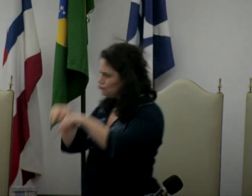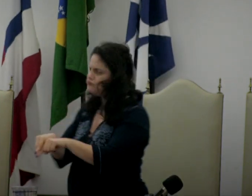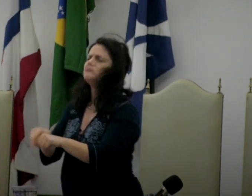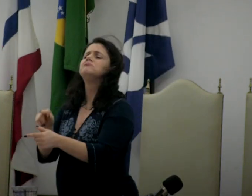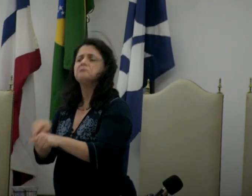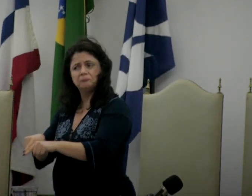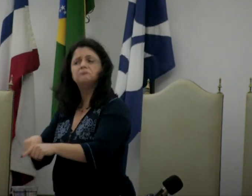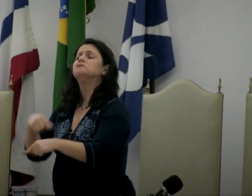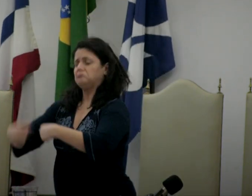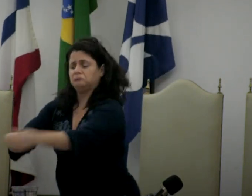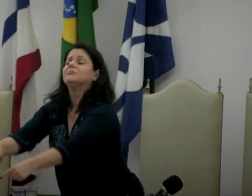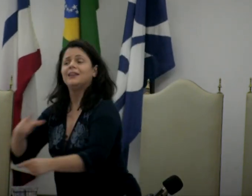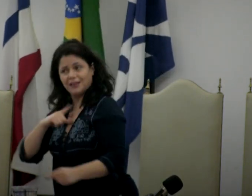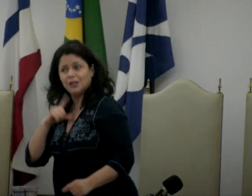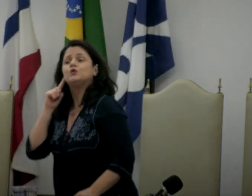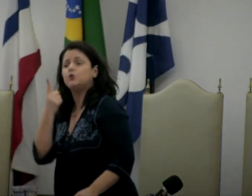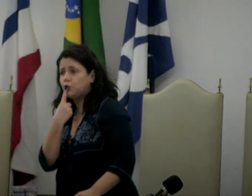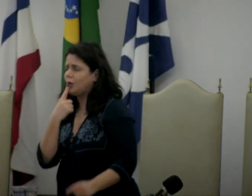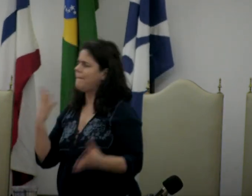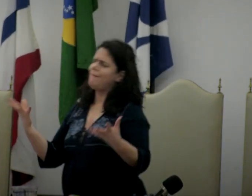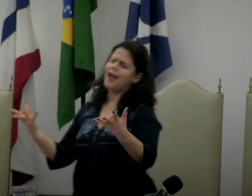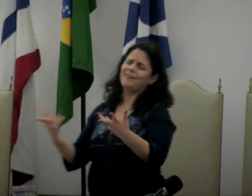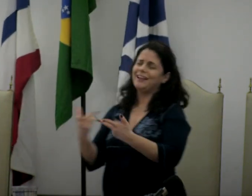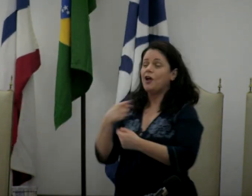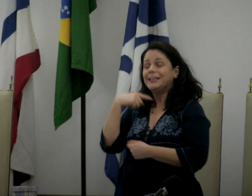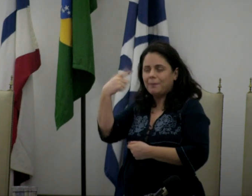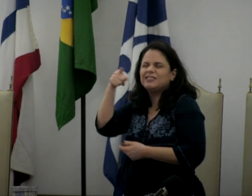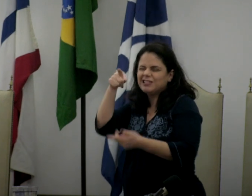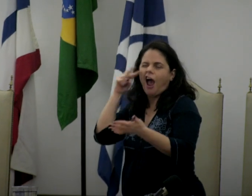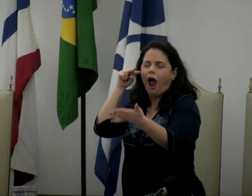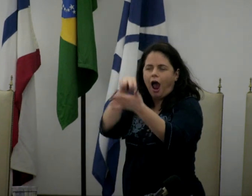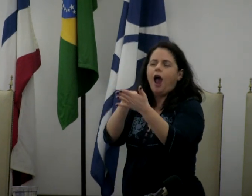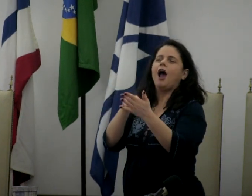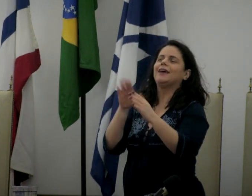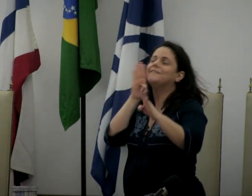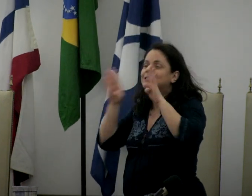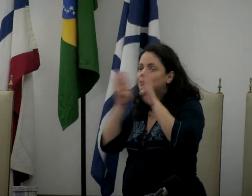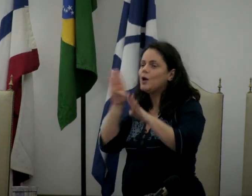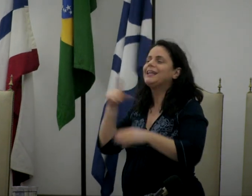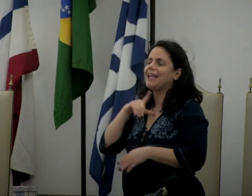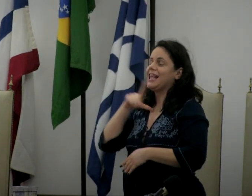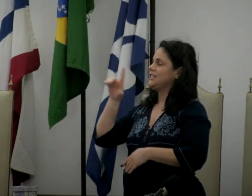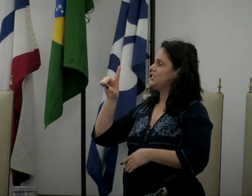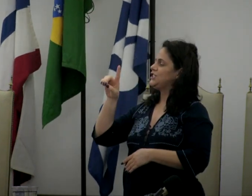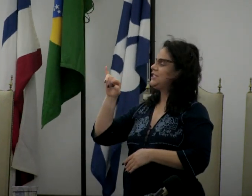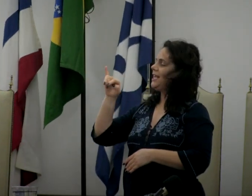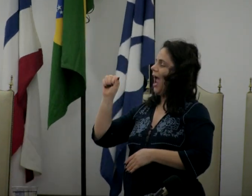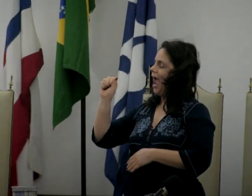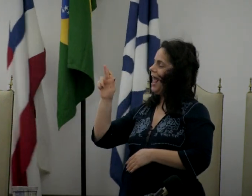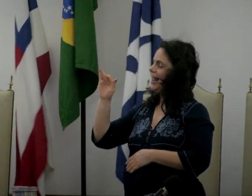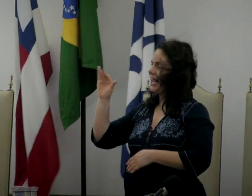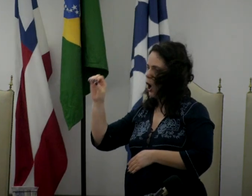geração de surdos. E nós temos, isso é um exemplo maravilhoso. Vocês podem ver